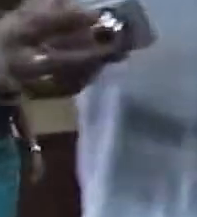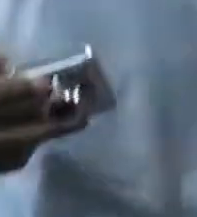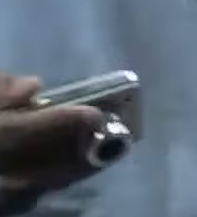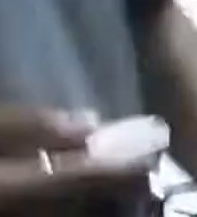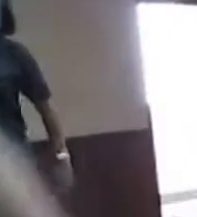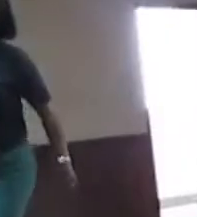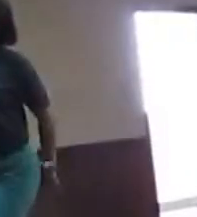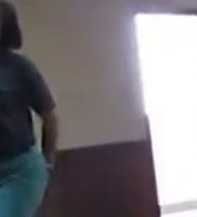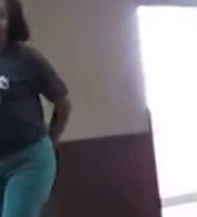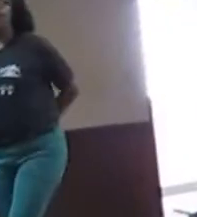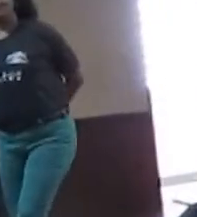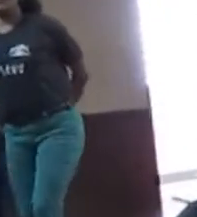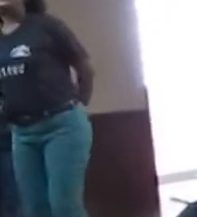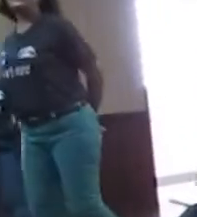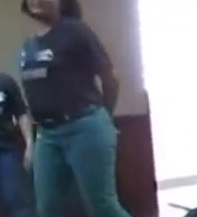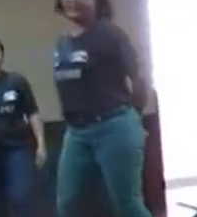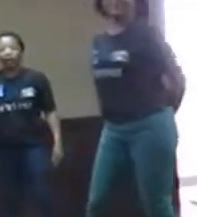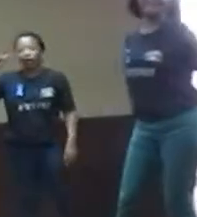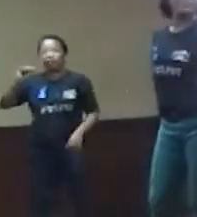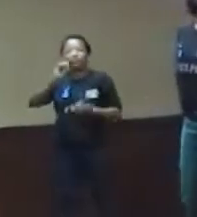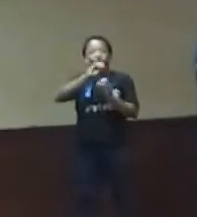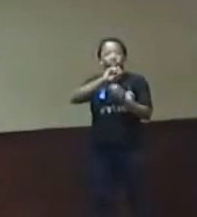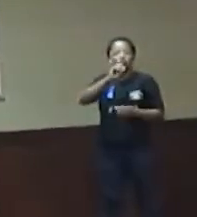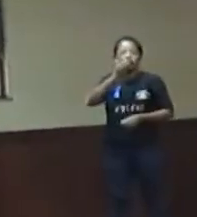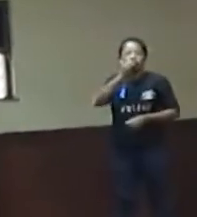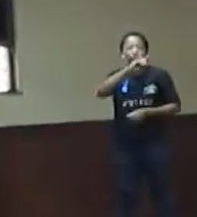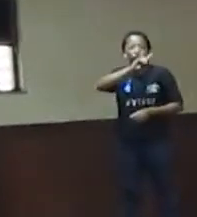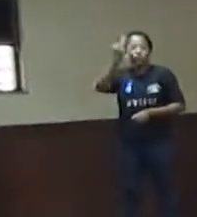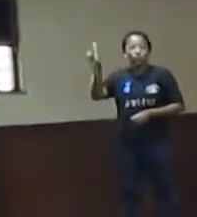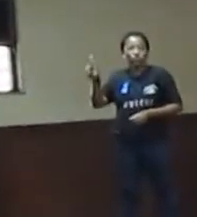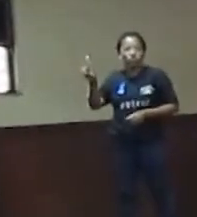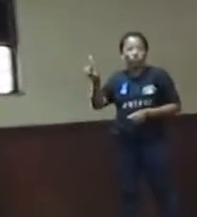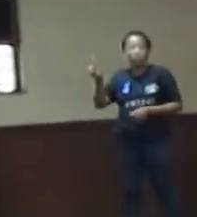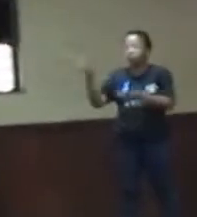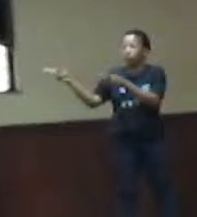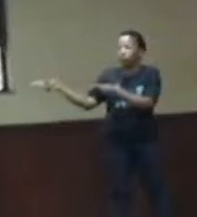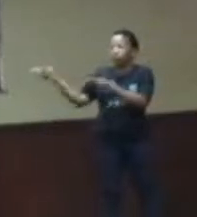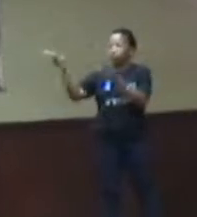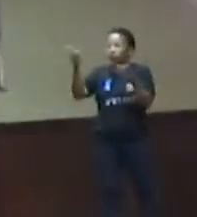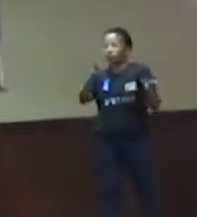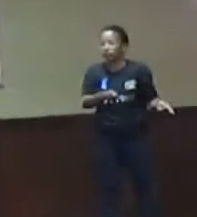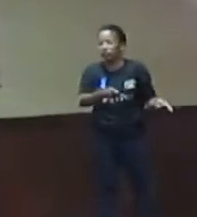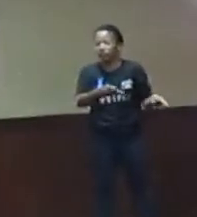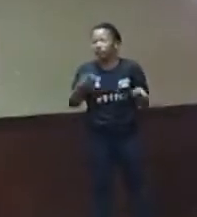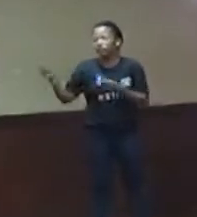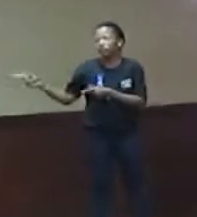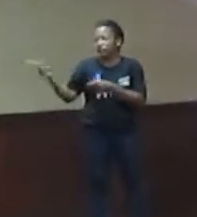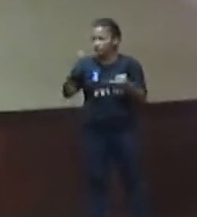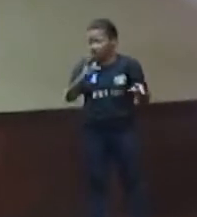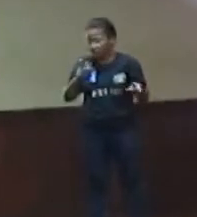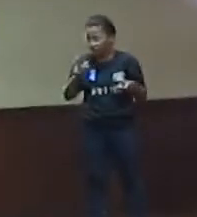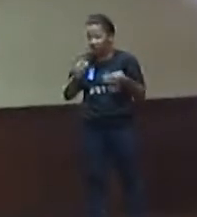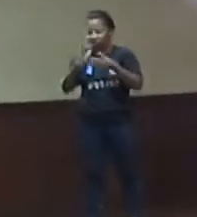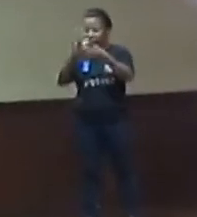Bom dia a todos. Bom dia. Sejam bem-vindos a fazer parte conosco, alunos do curso de Libras,